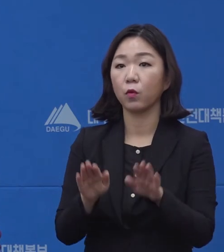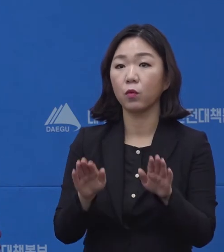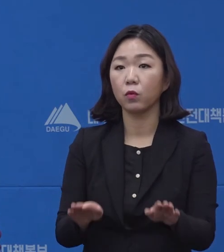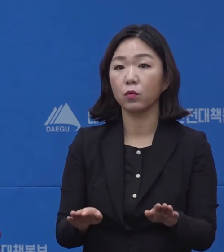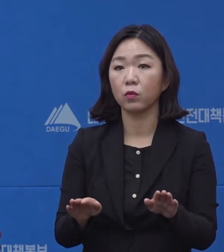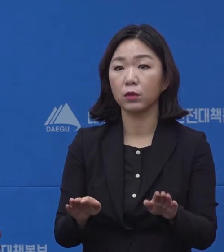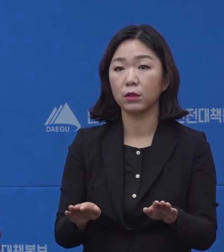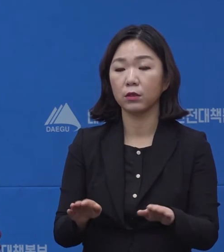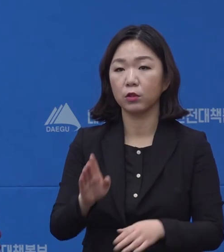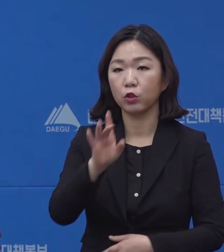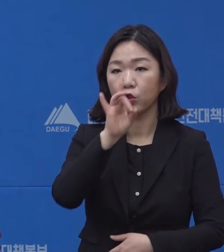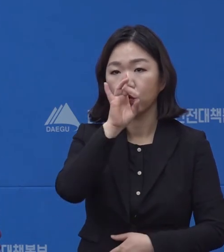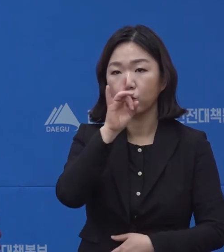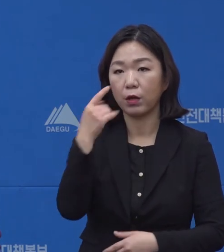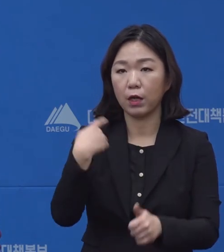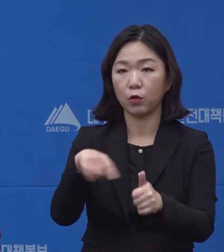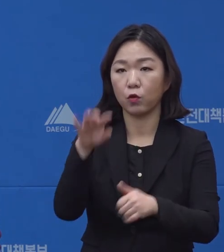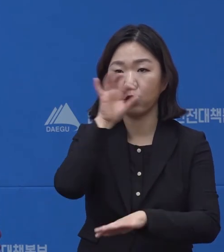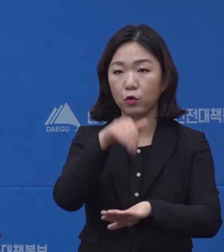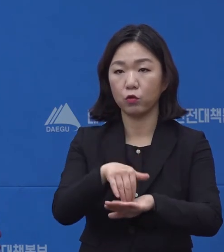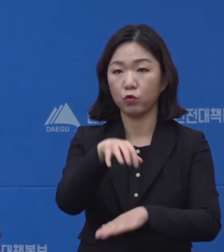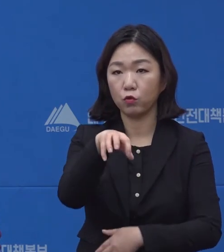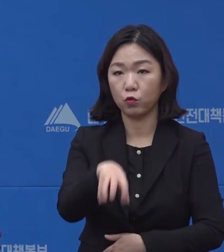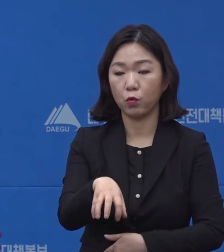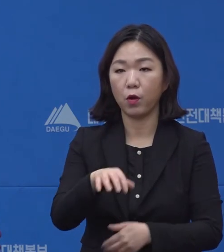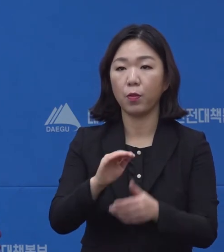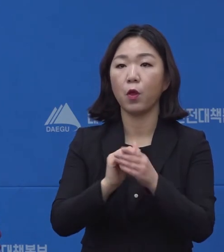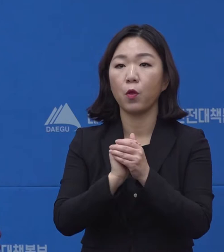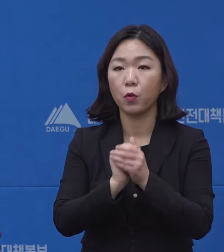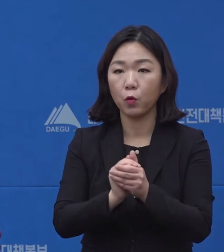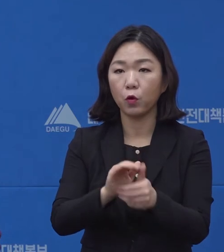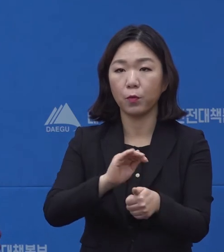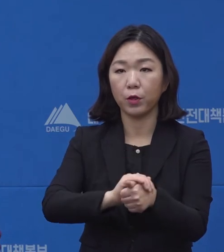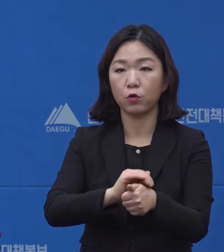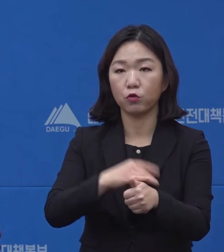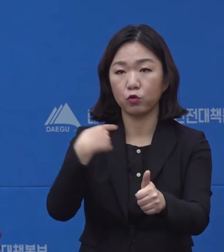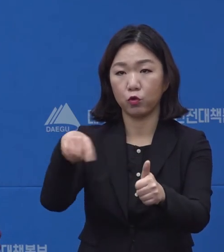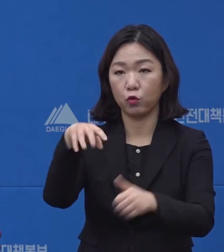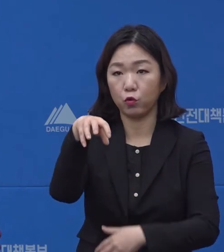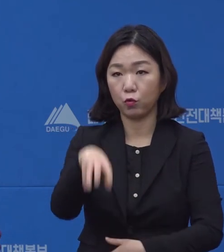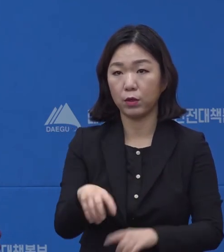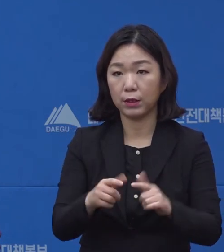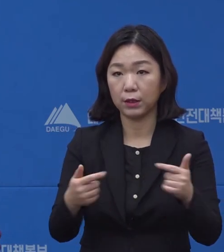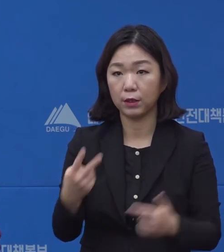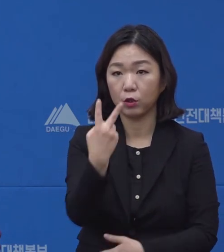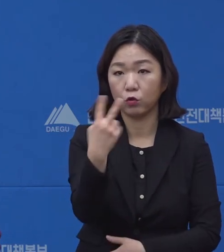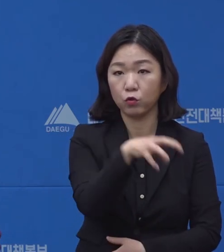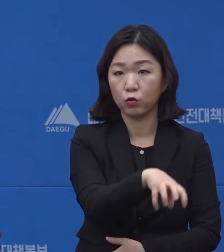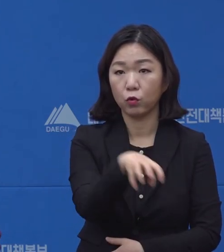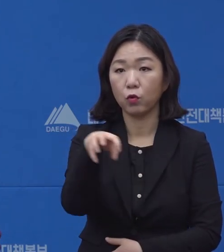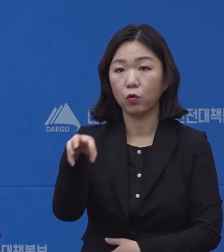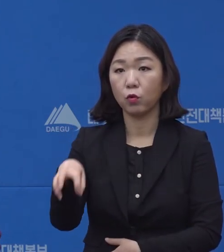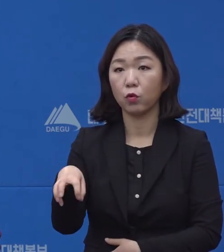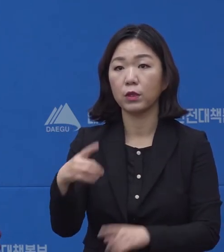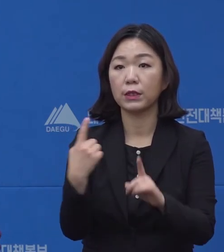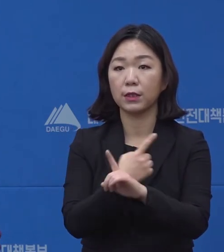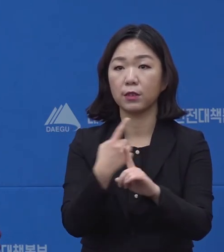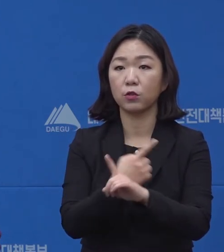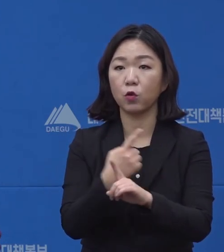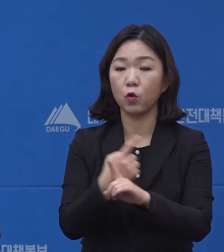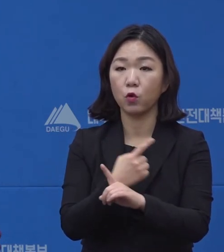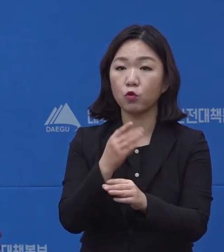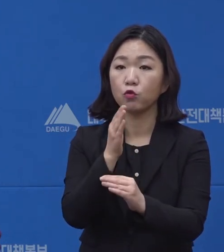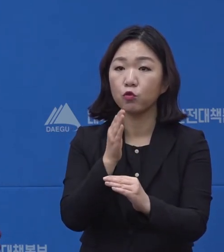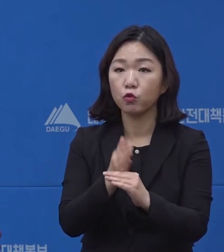오늘 중앙교육연수원, 농협경주교육원 등 2개의 생활치료센터에서 치료받던